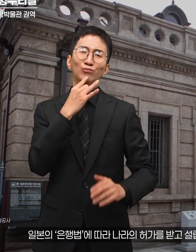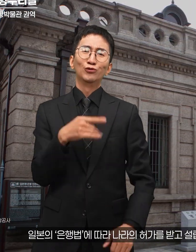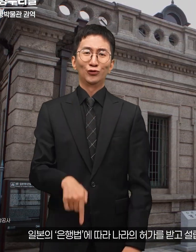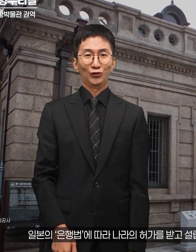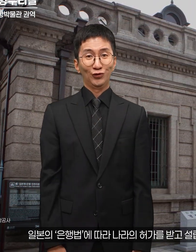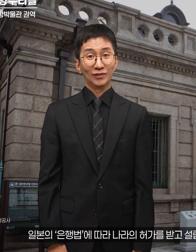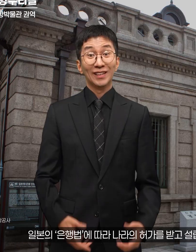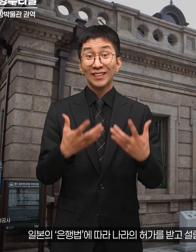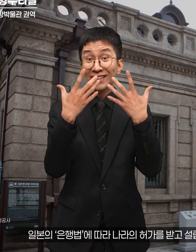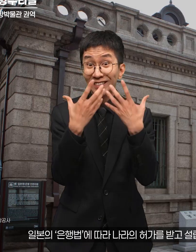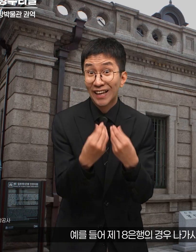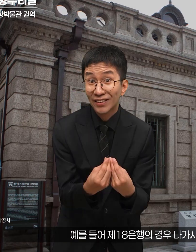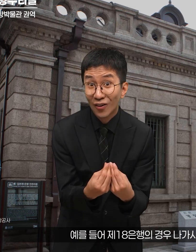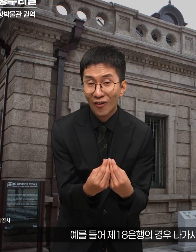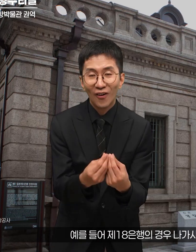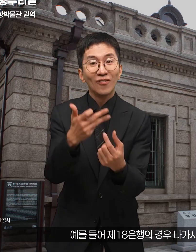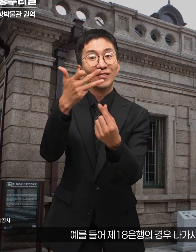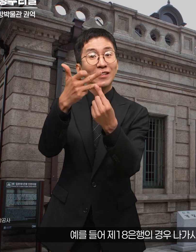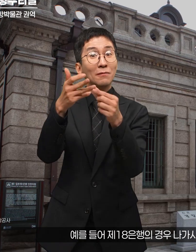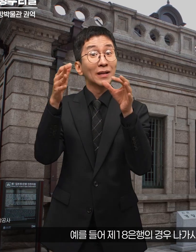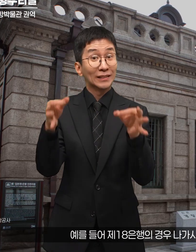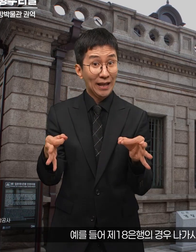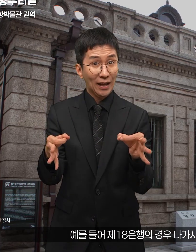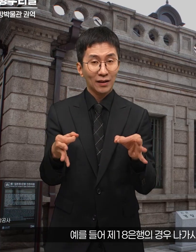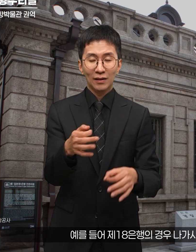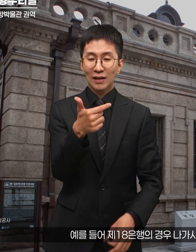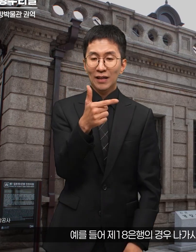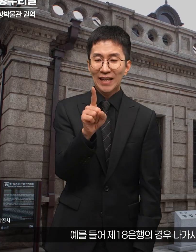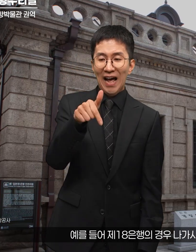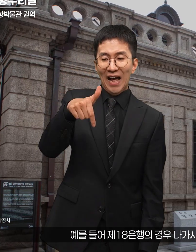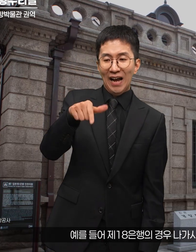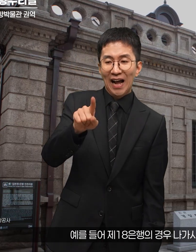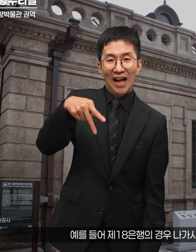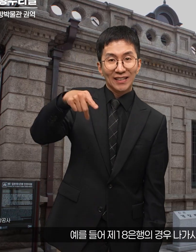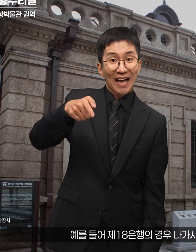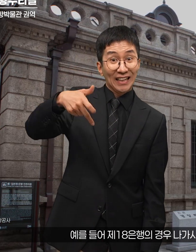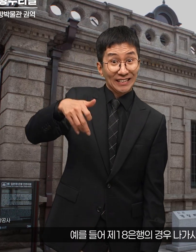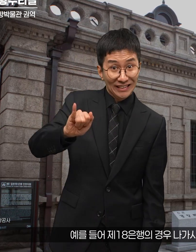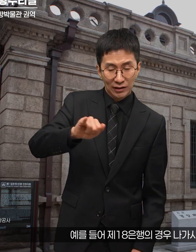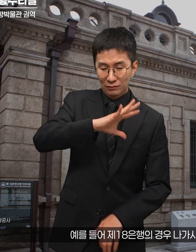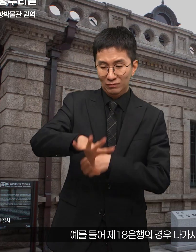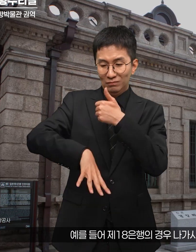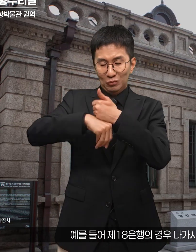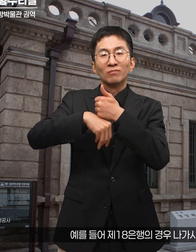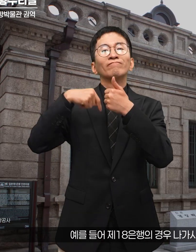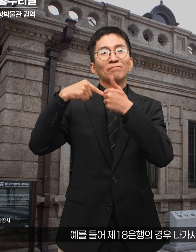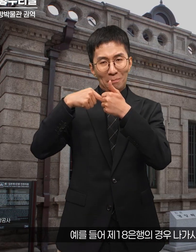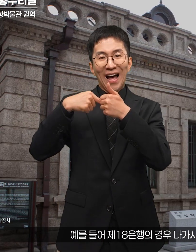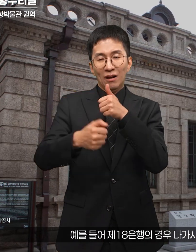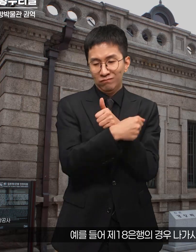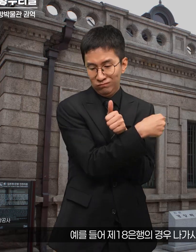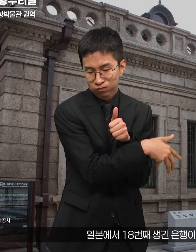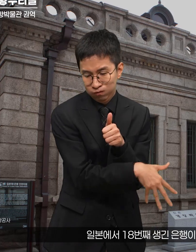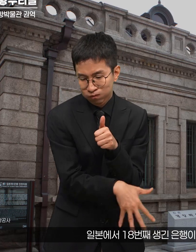있습니다. 예를 들어 제18은행의 경우 나가사키에 본점을 둔 은행이며